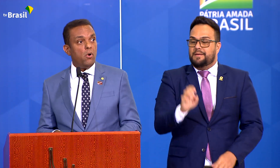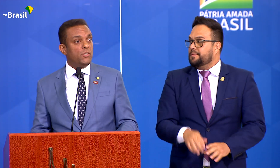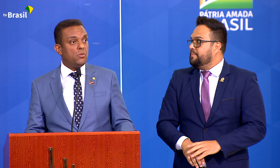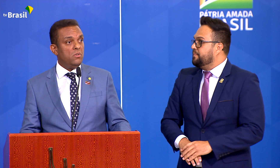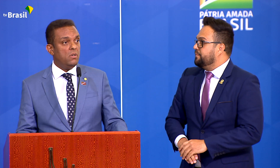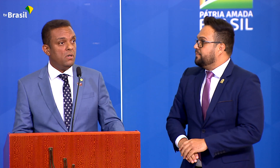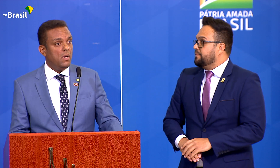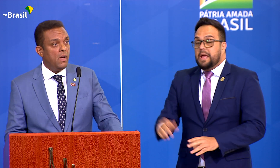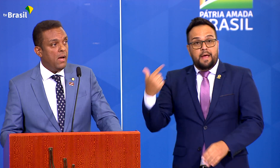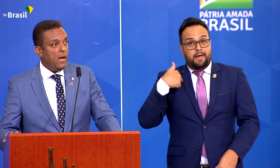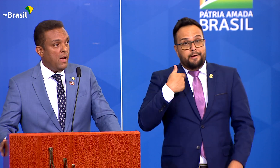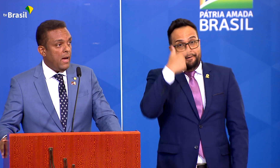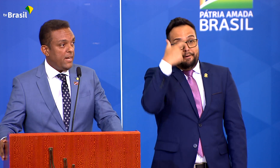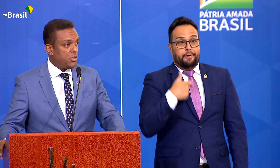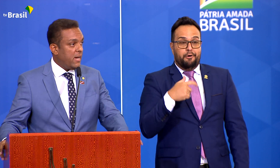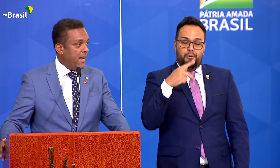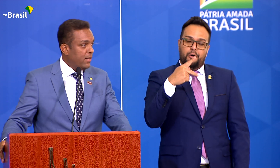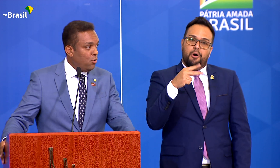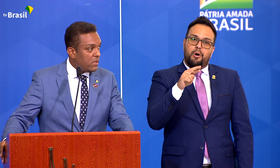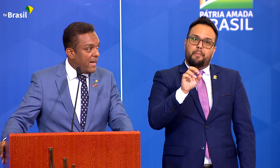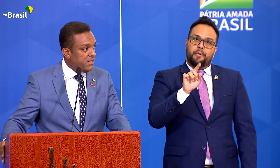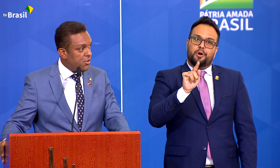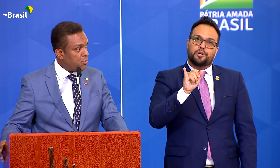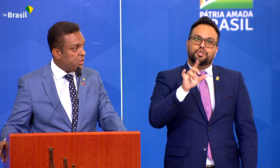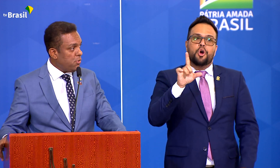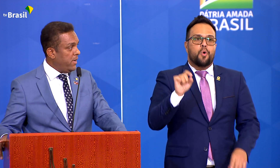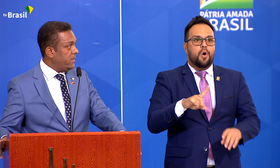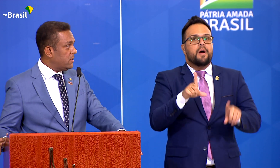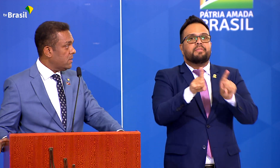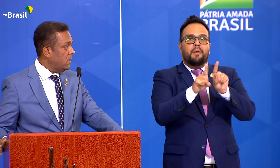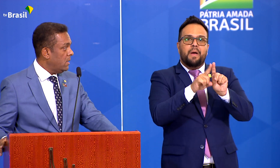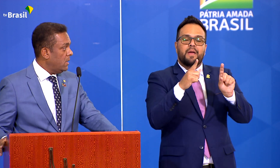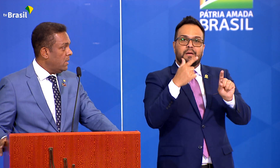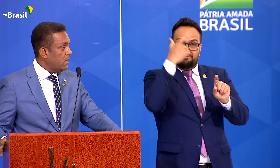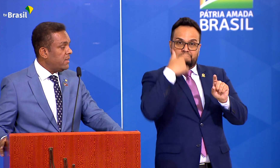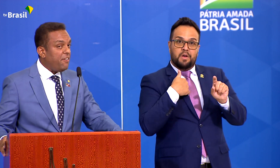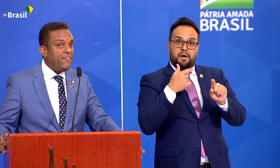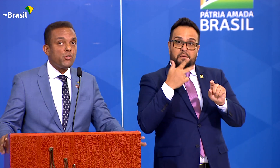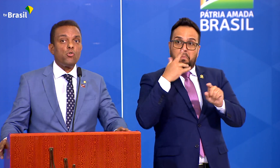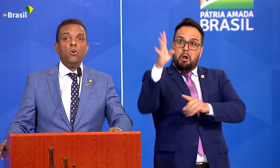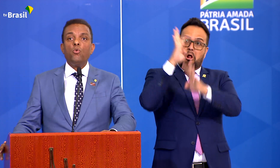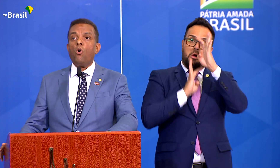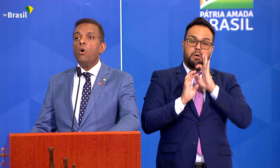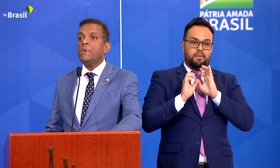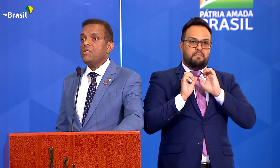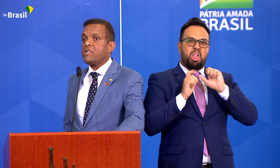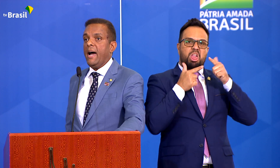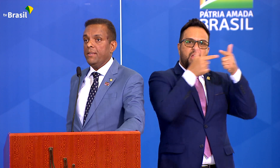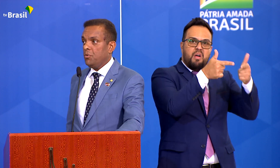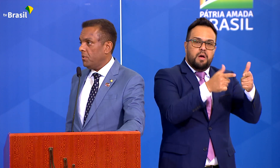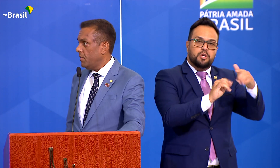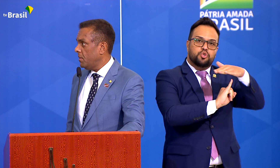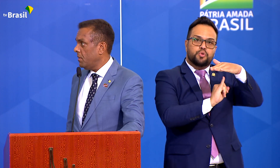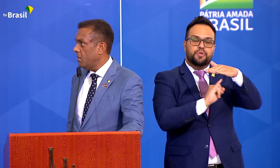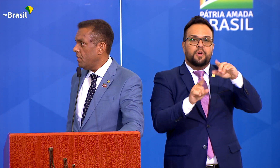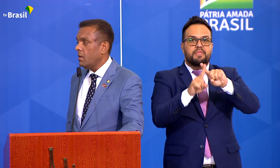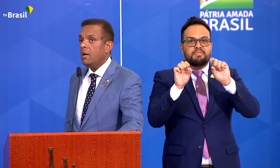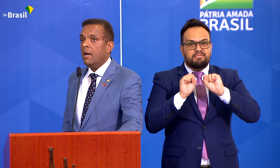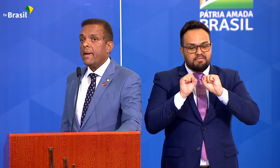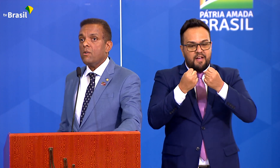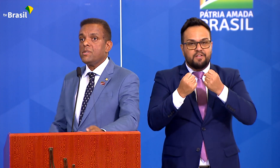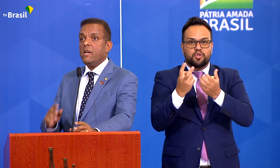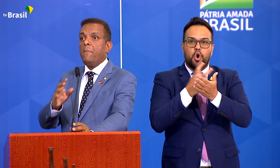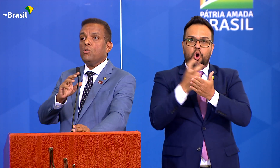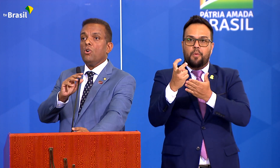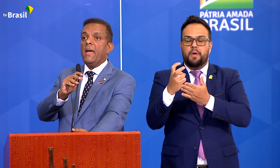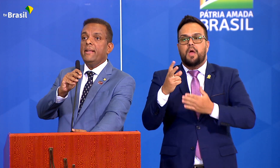Olá eu sou Pródigo achincalhador das instituições defensor do golpe de estado